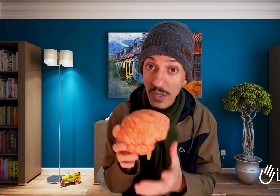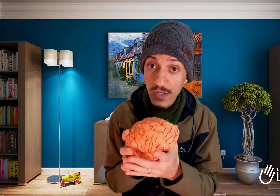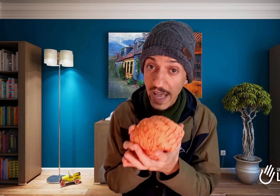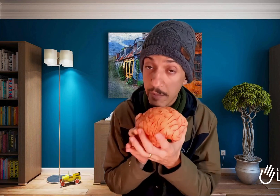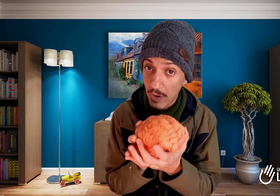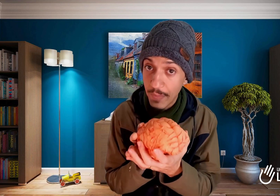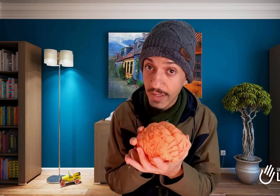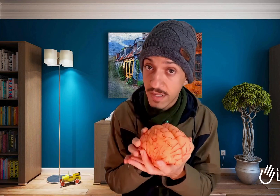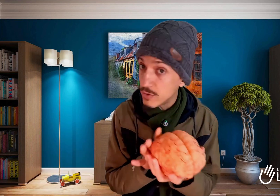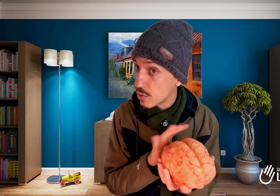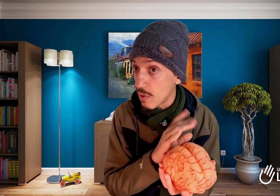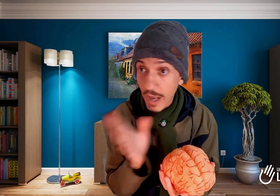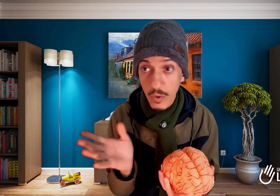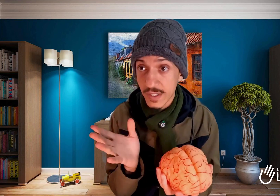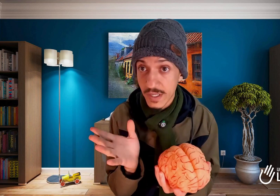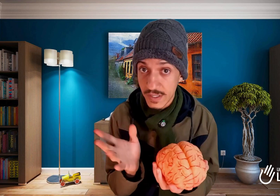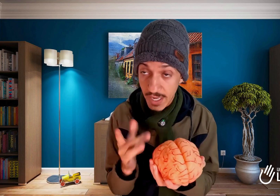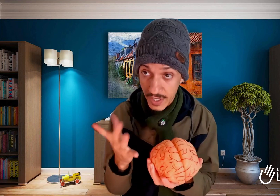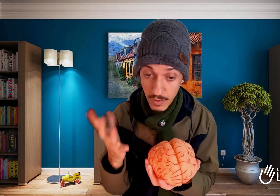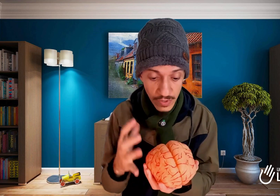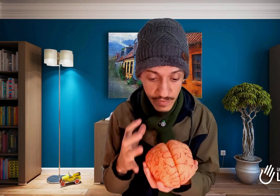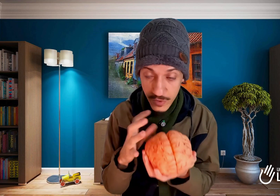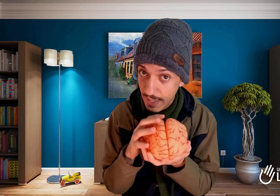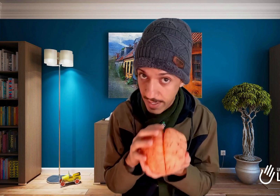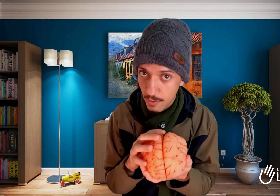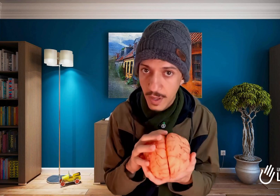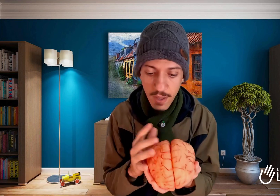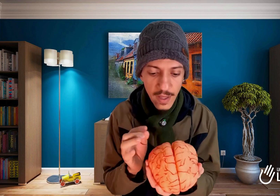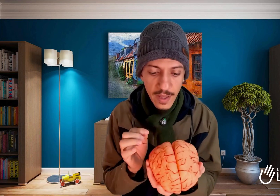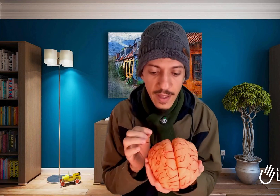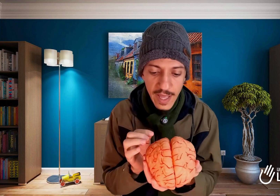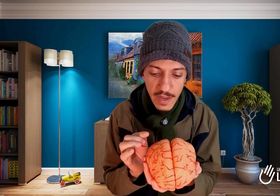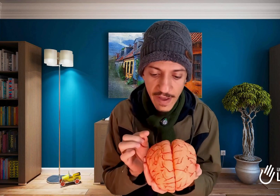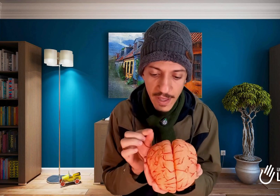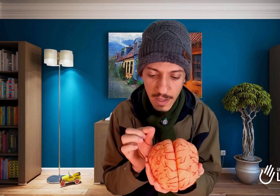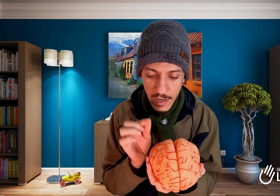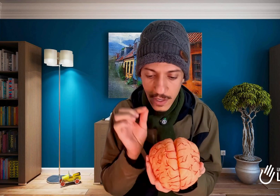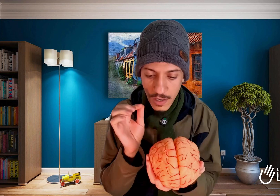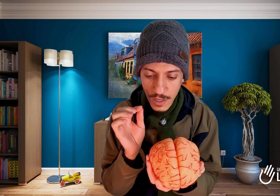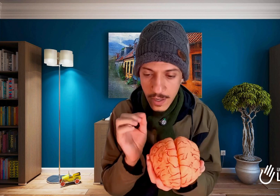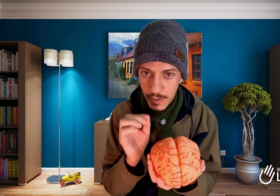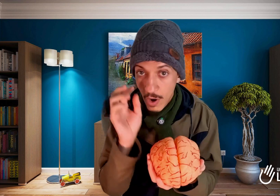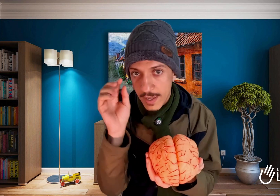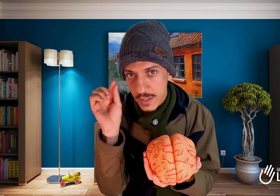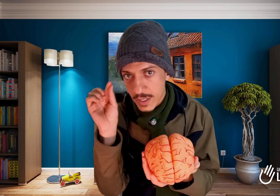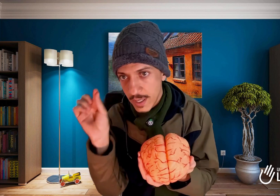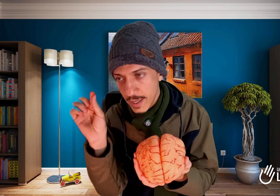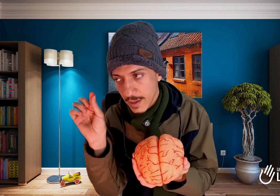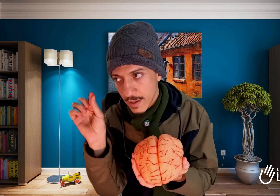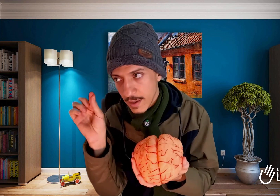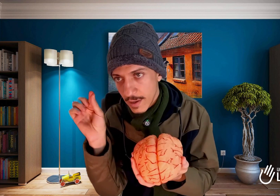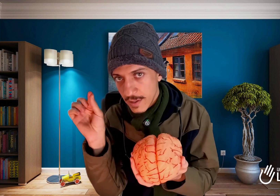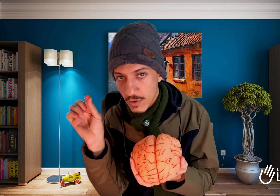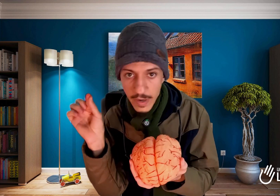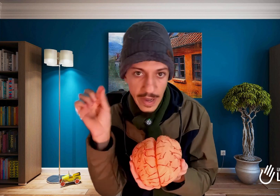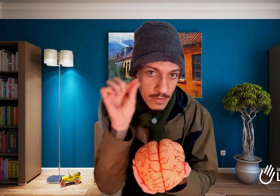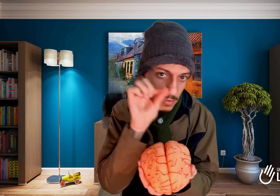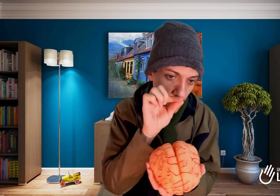cérebro, no aprendizado de qualquer coisa que seja, inclusive de uma língua, ele vai linkando, olha, isso aqui se conecta com tal coisa. Então